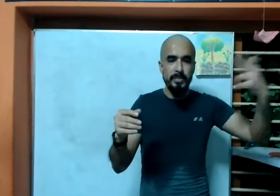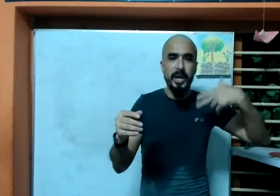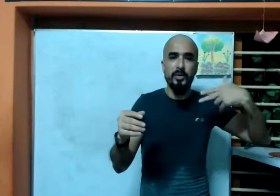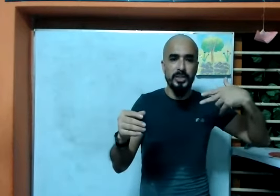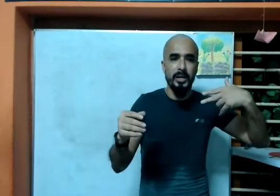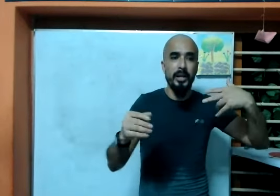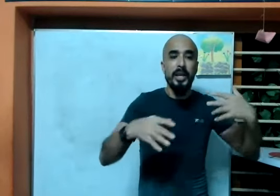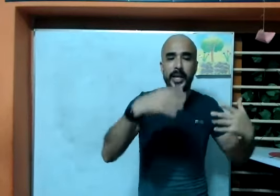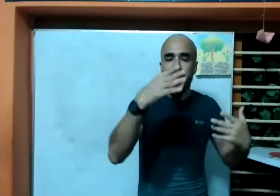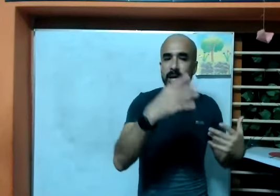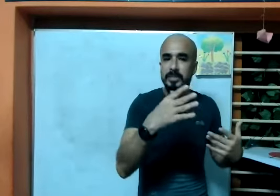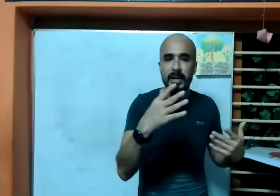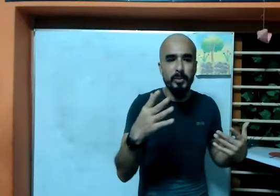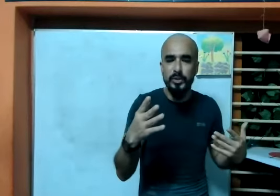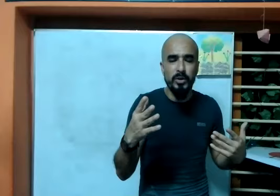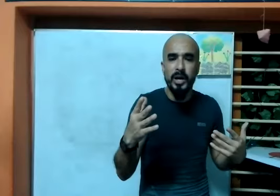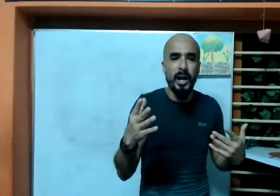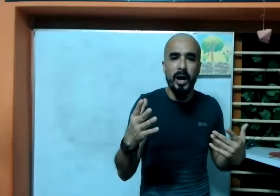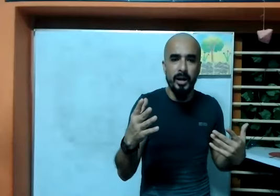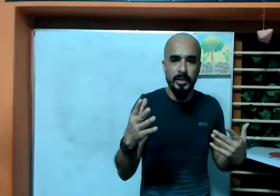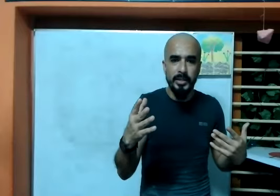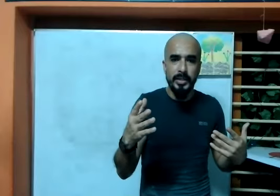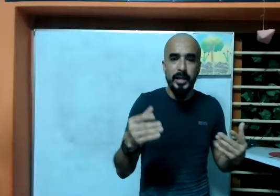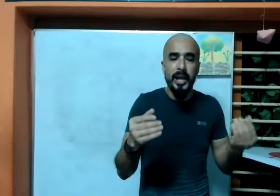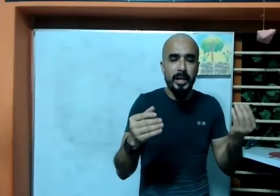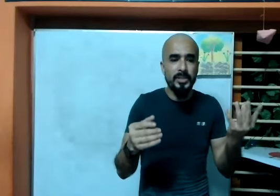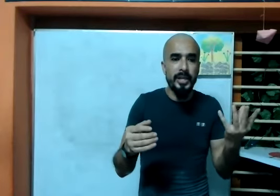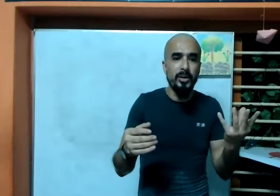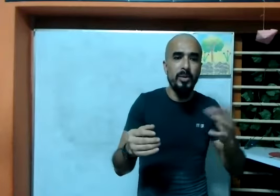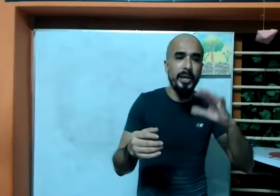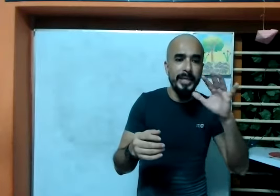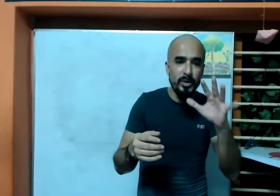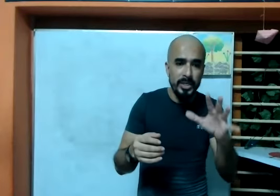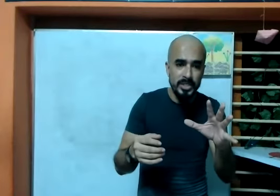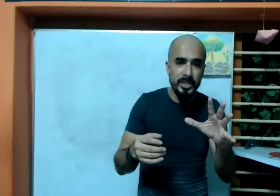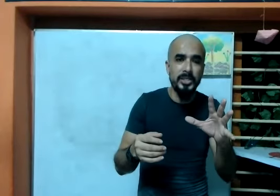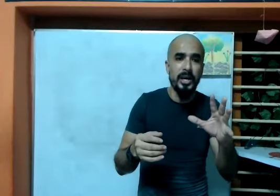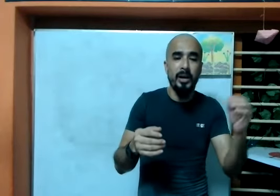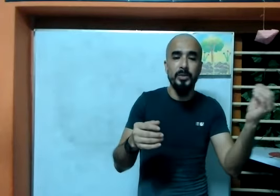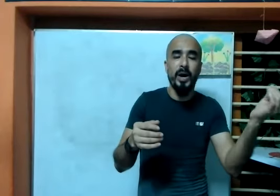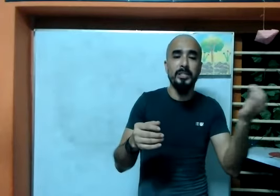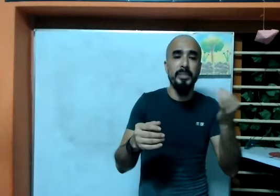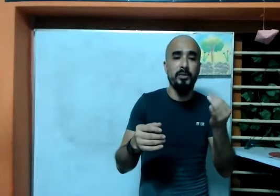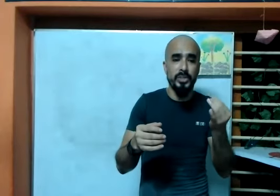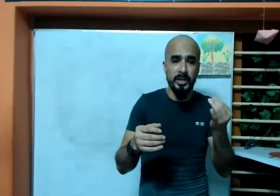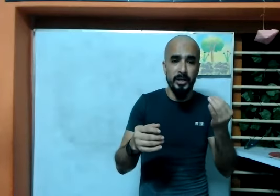আ কোশ্চেন এখানে আস্ক মানে প্রশ্ন করা না এই আস্কটা কিরকম আই রিকোয়েস্টেড যারা টু আস্ক মি আ কোশ্চেন